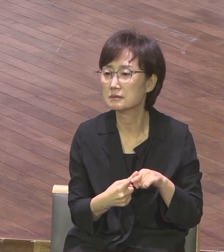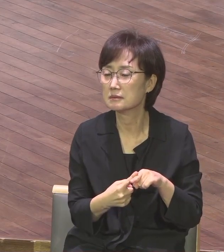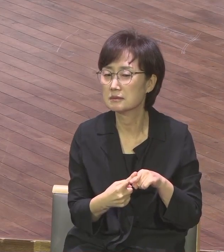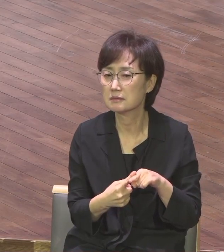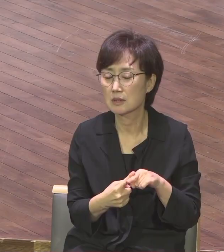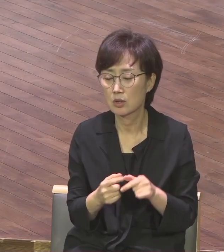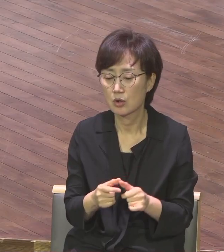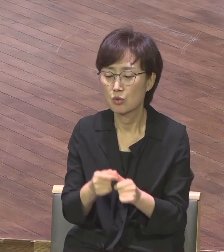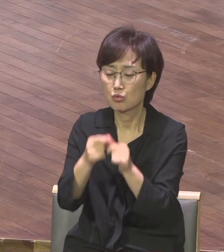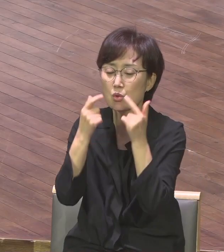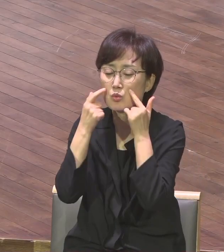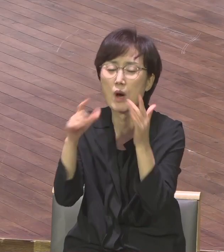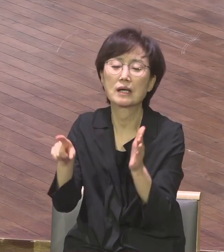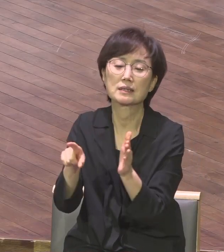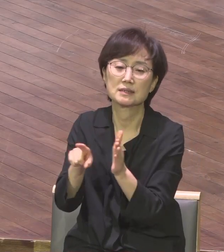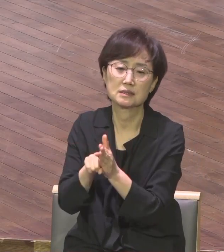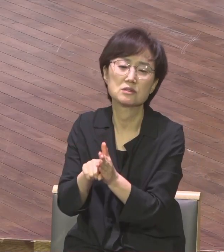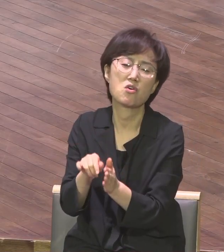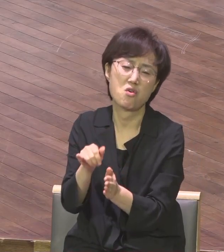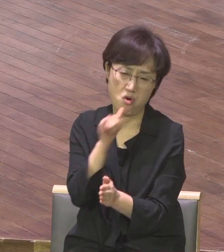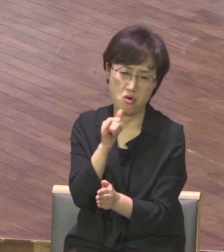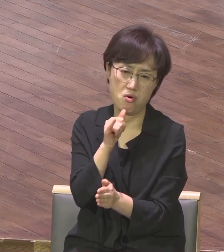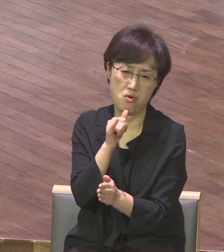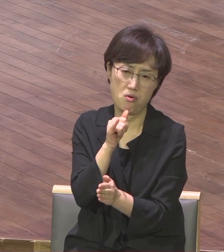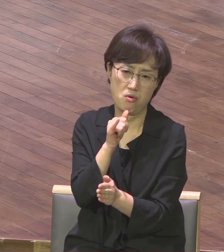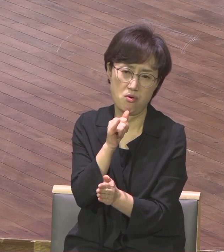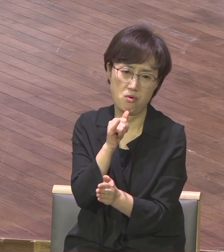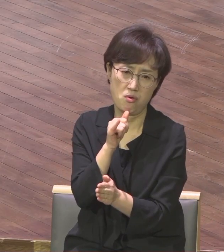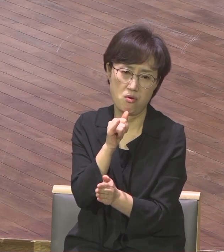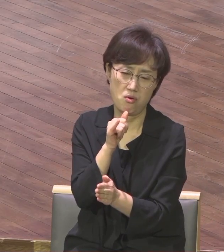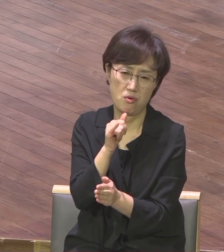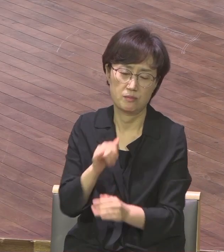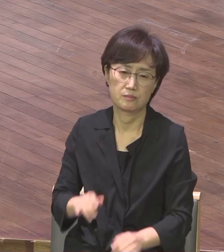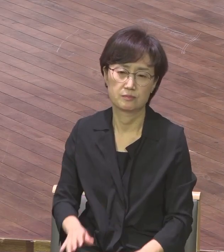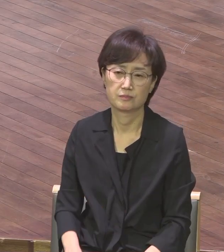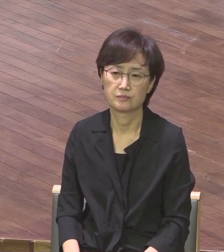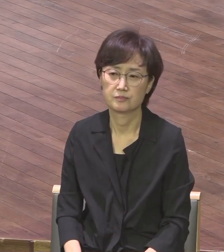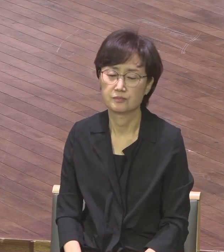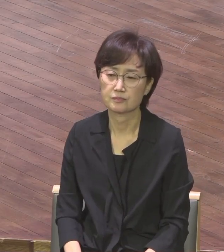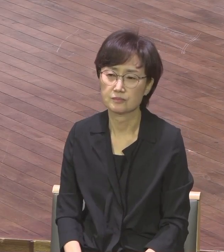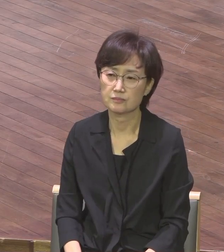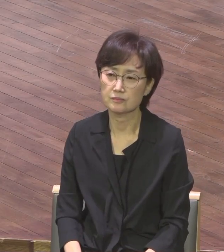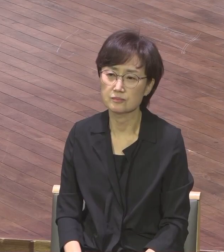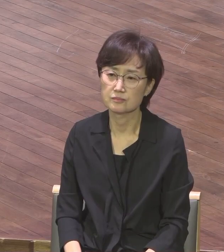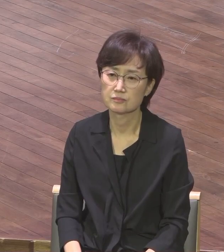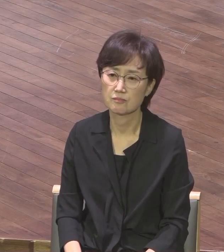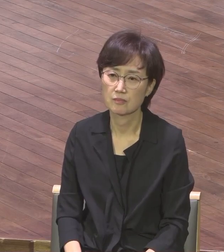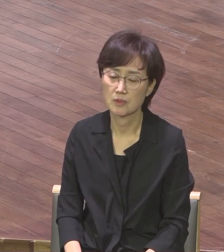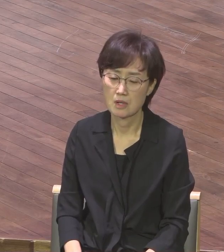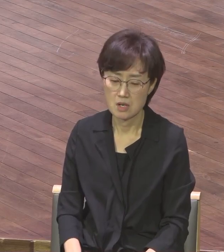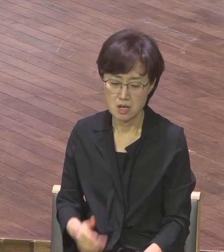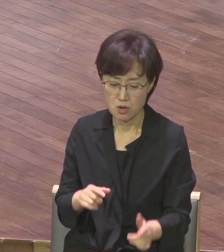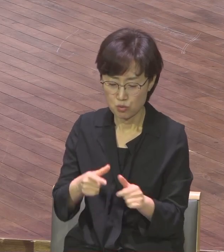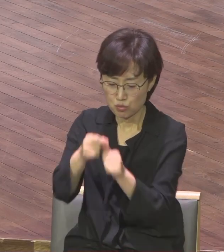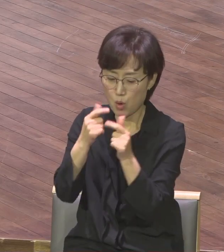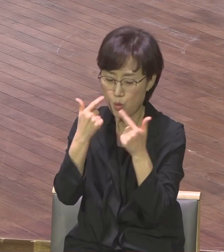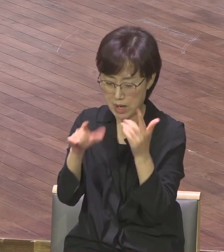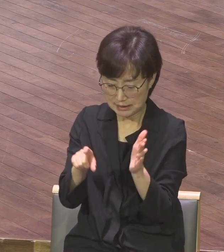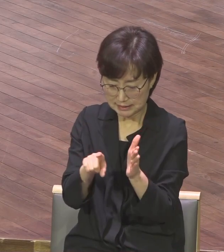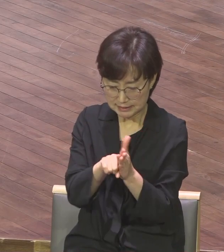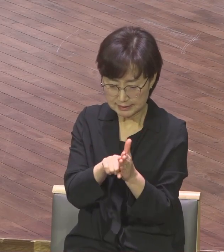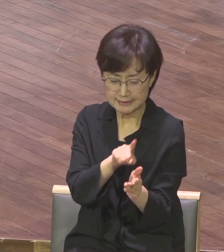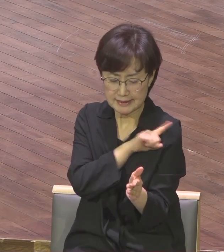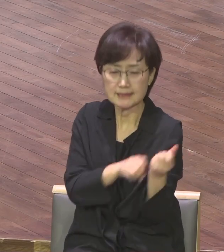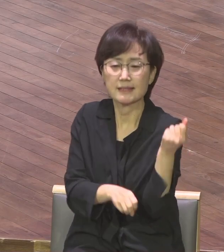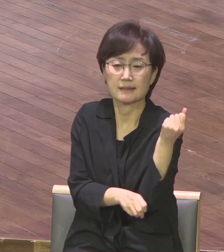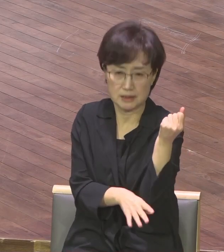분명한 삶을 사는 것이 바로 이 신앙생활의 발판이 돼. 발판. 확실한 발판이 되지. 오늘 말씀